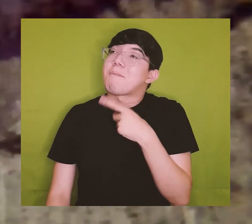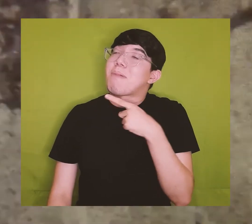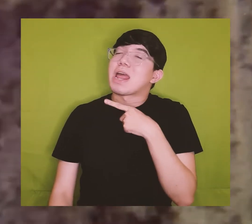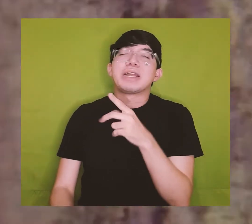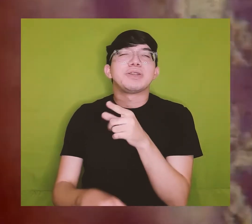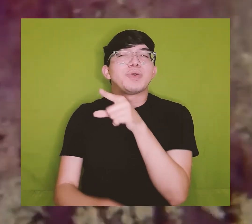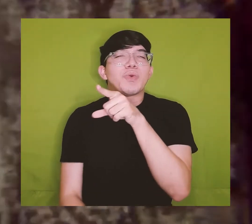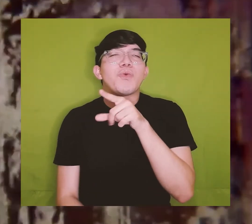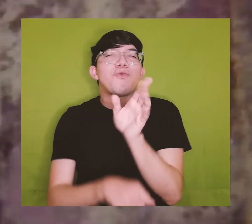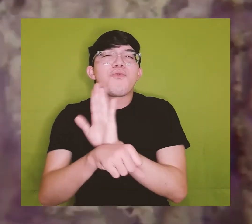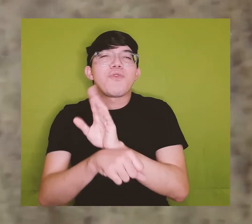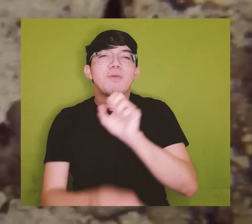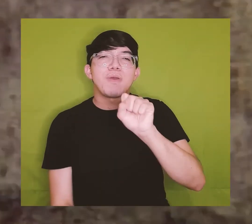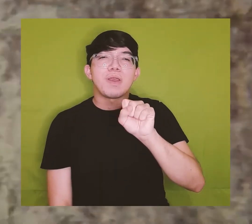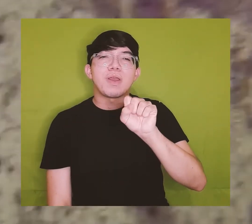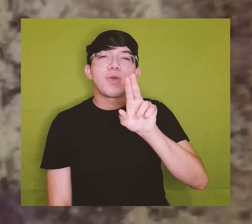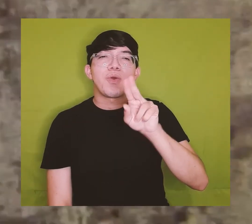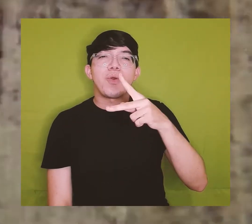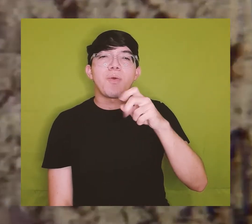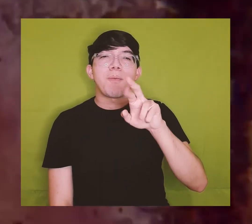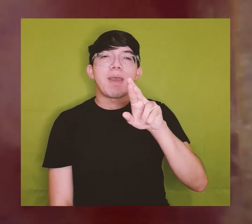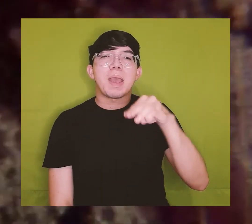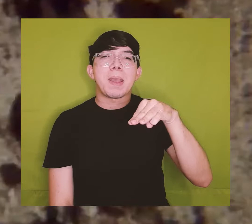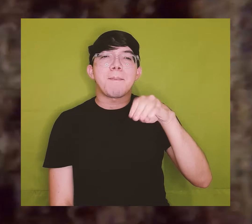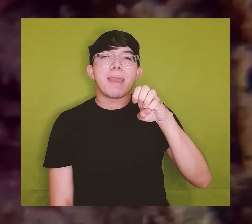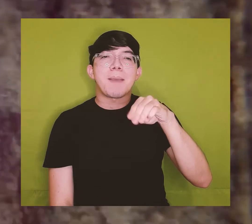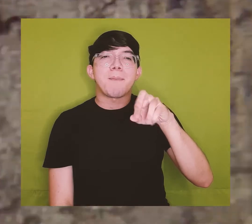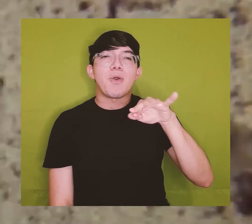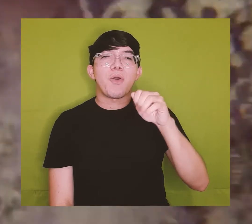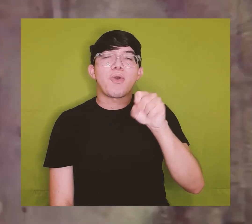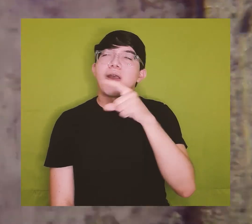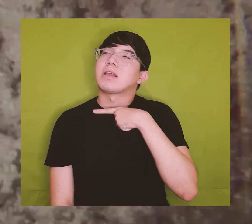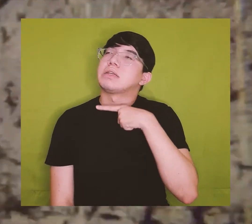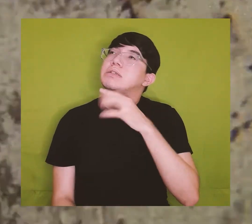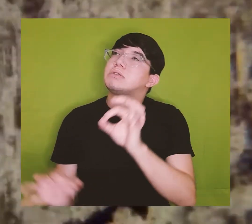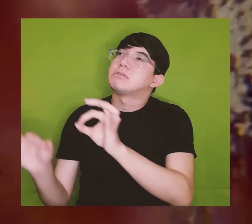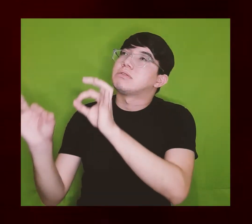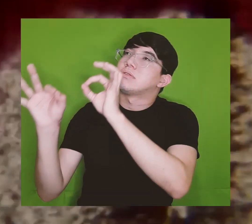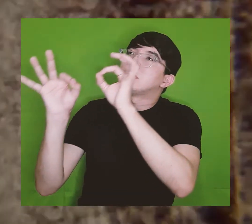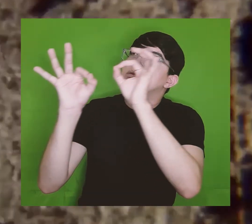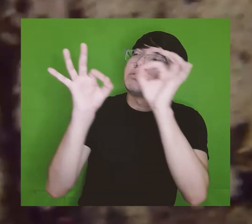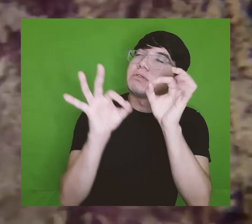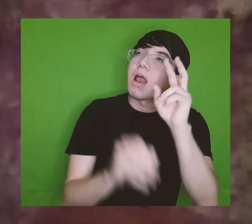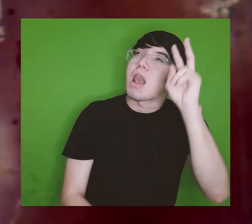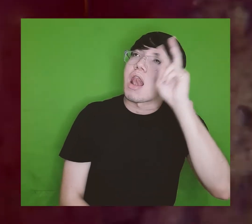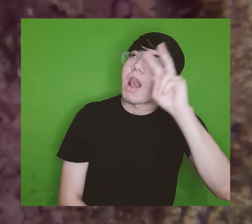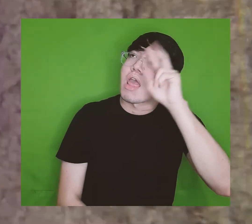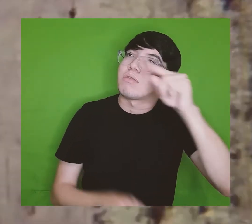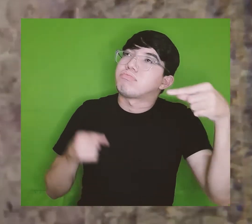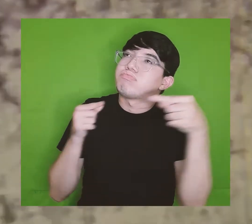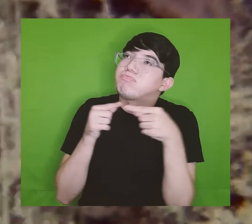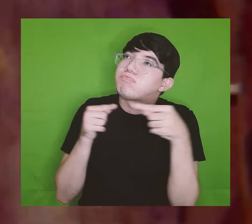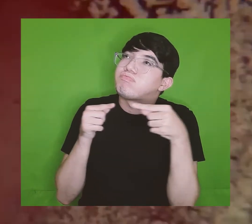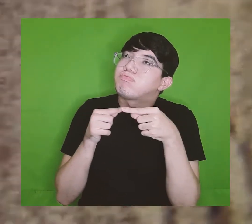pessoas. Né? Parece que é a sua família. Você olha assim, você brincando com seus primos no aniversário de alguém, ou então aquela casa